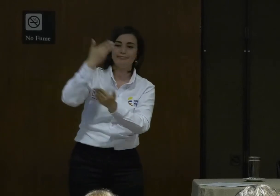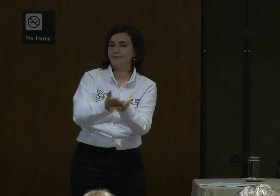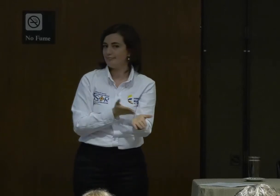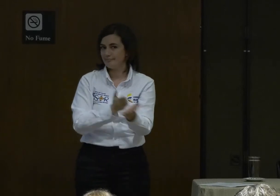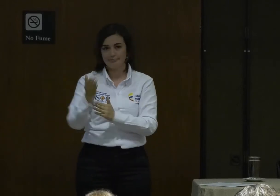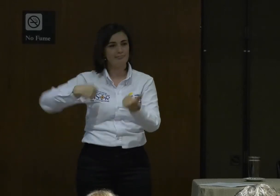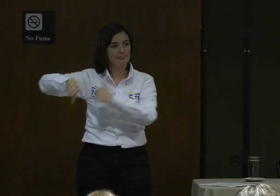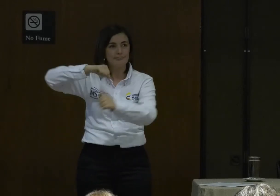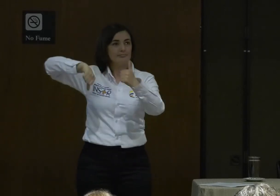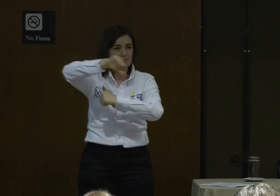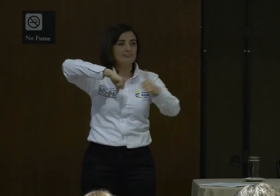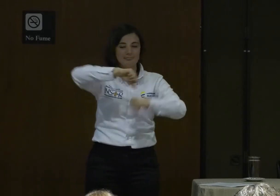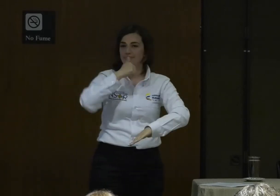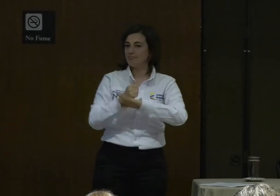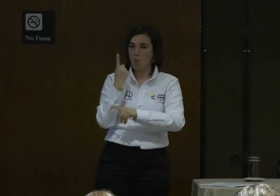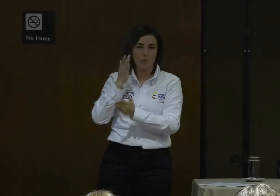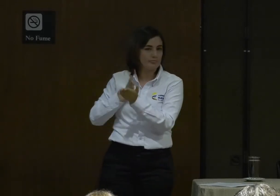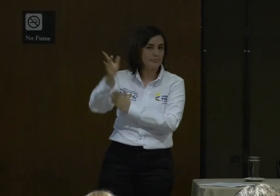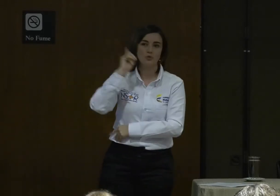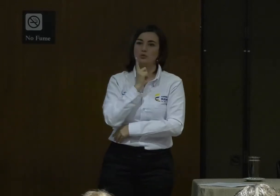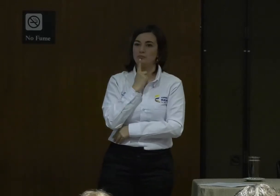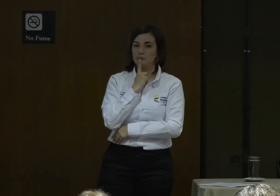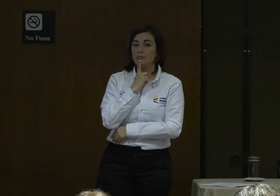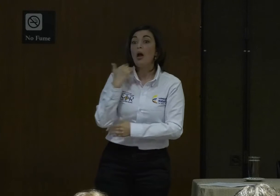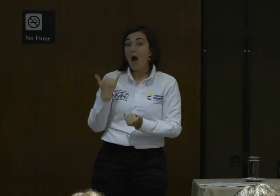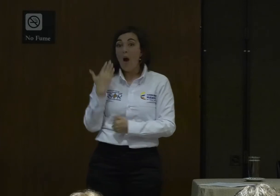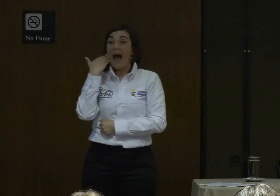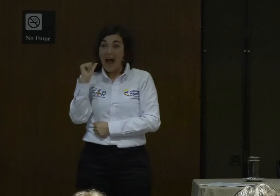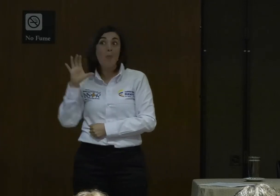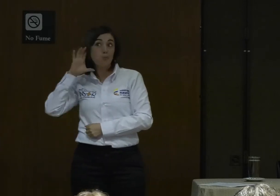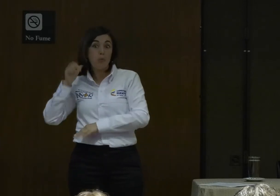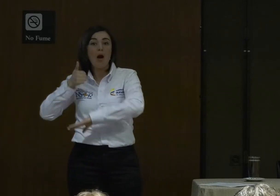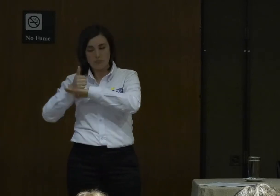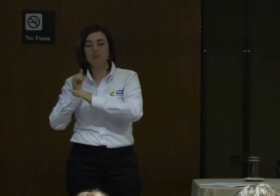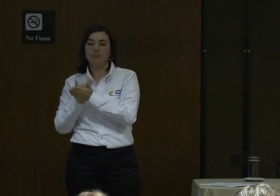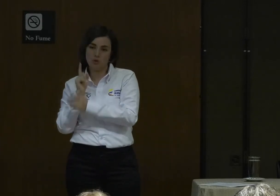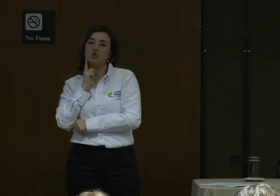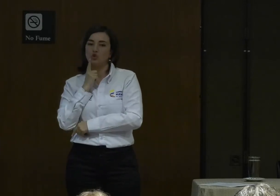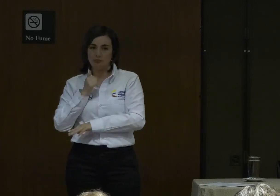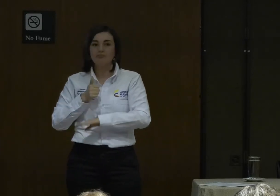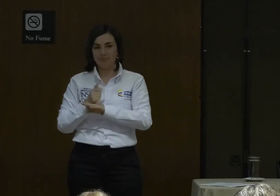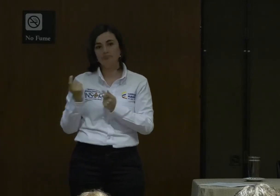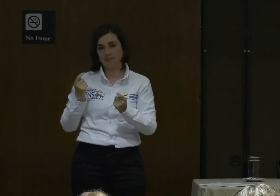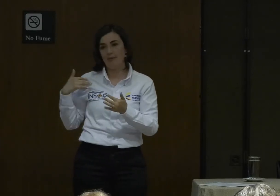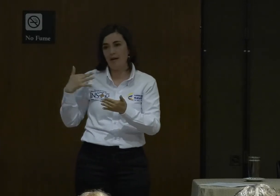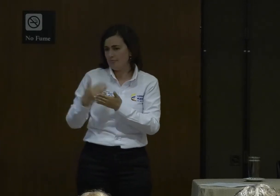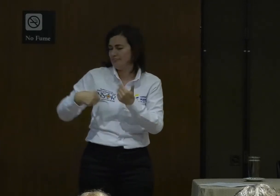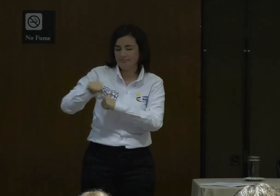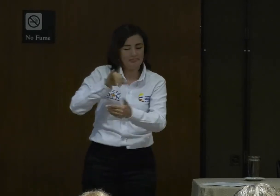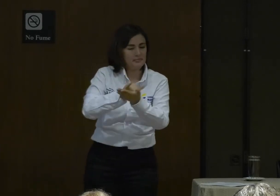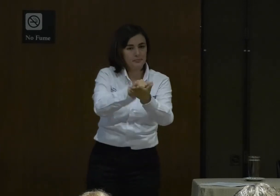partir de entonces todos los rectores han sido sordos. La rectora actual es una mujer que es sorda también. Pero